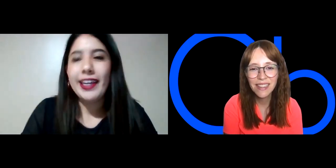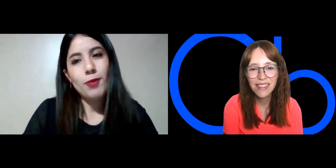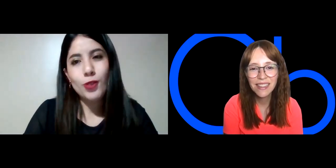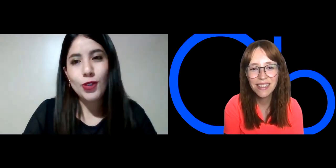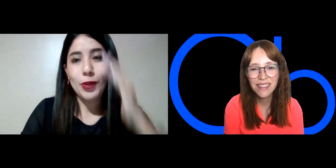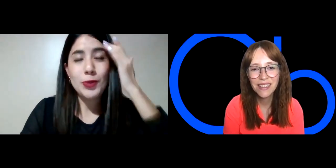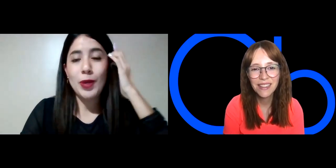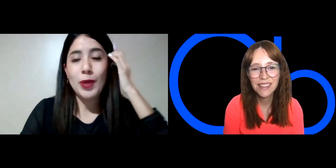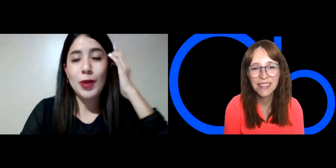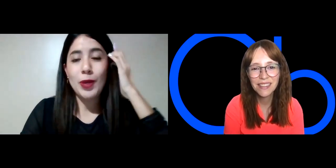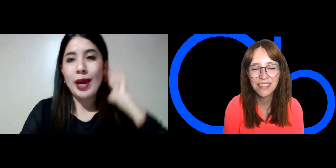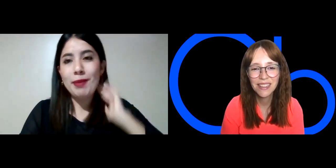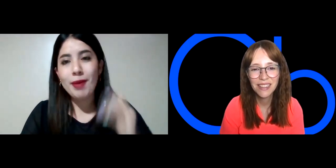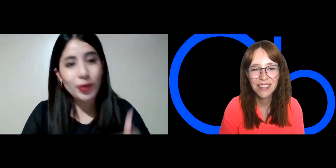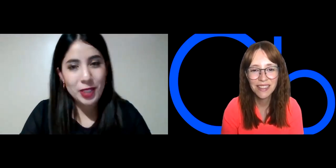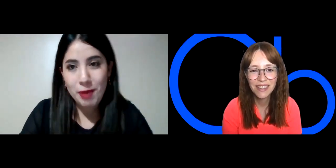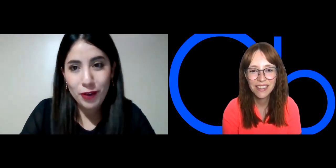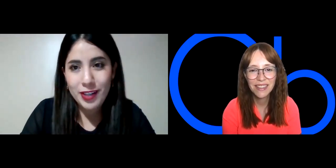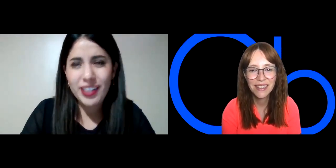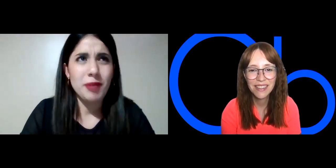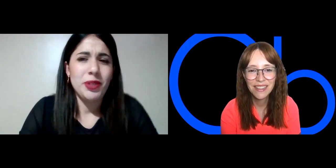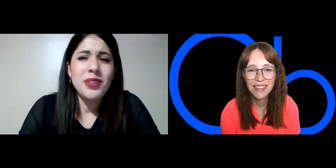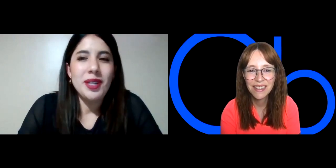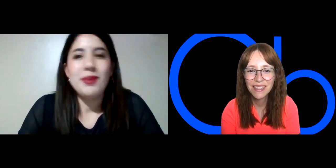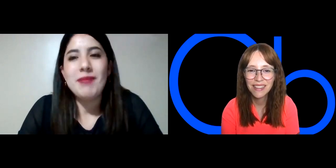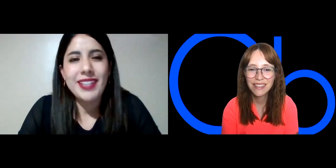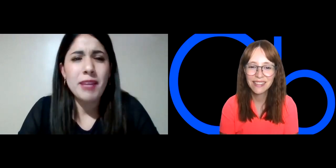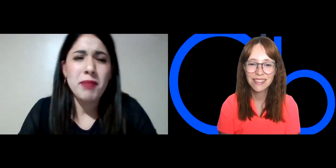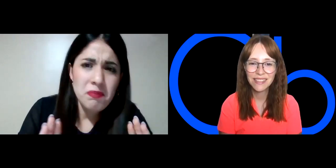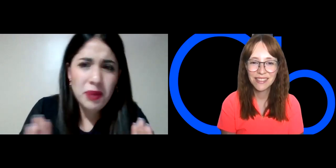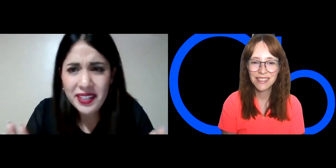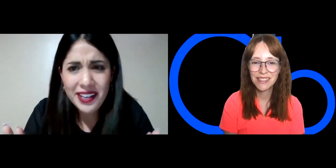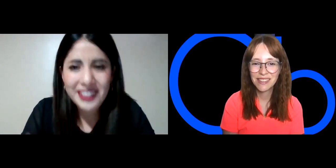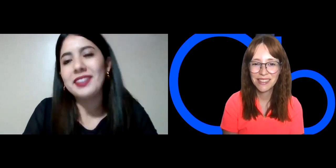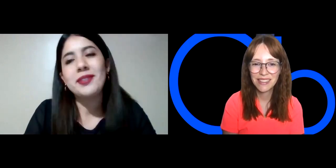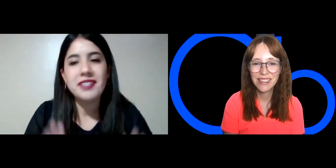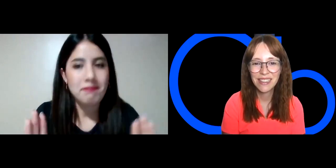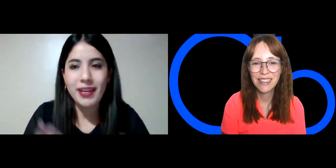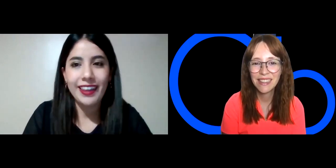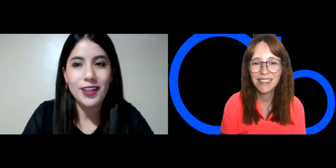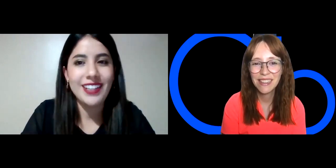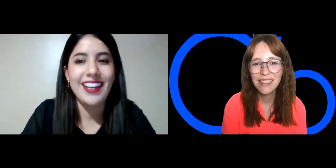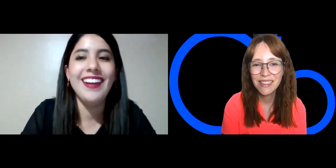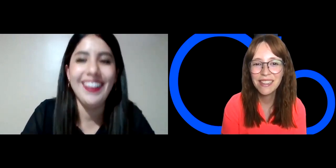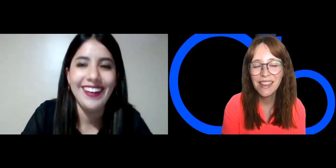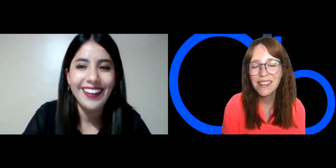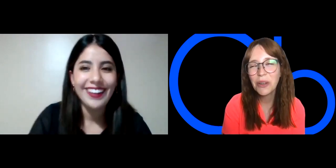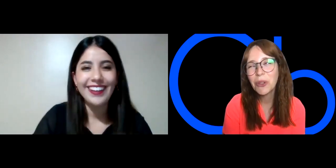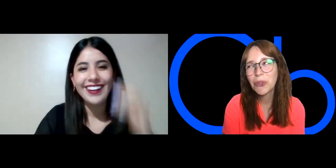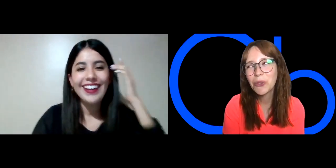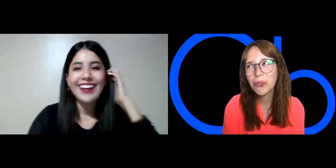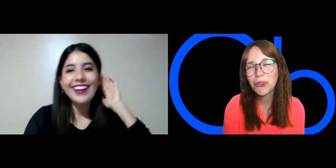la elegimos nosotros. Bueno, a mí me bautizó mi profesor, es como, yo no sé cómo sea mi seña, me dijo, ¿cómo será? Entonces me quedé con esa.